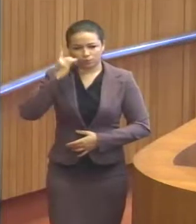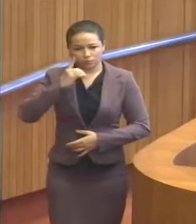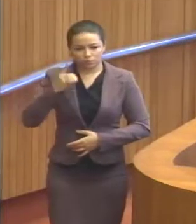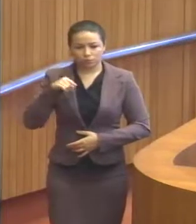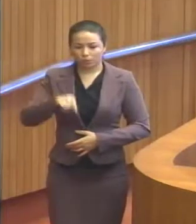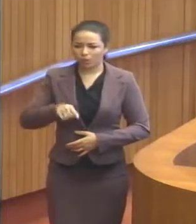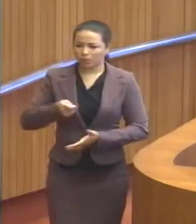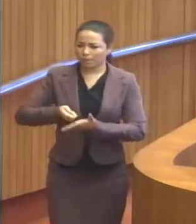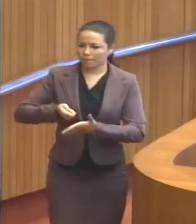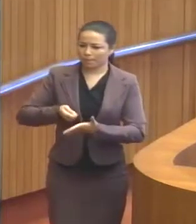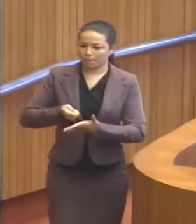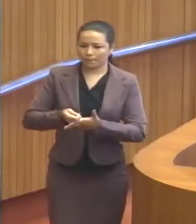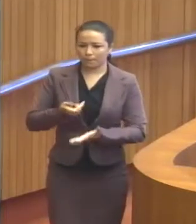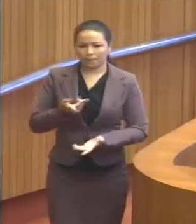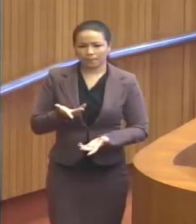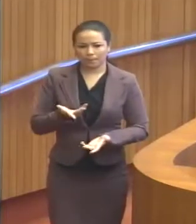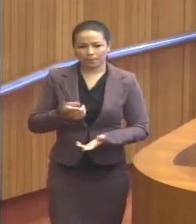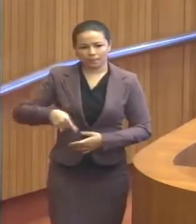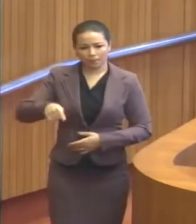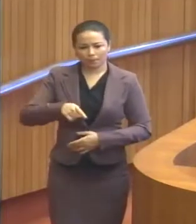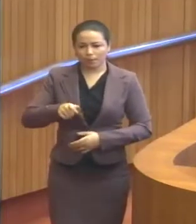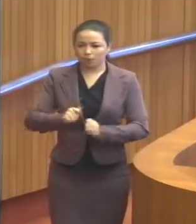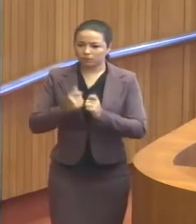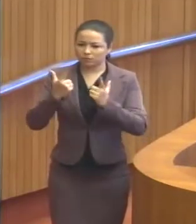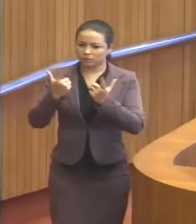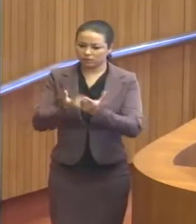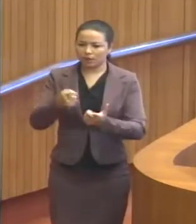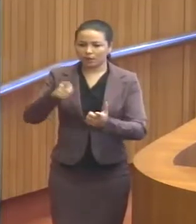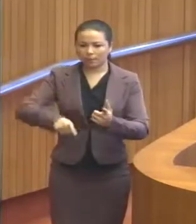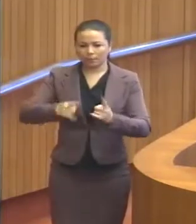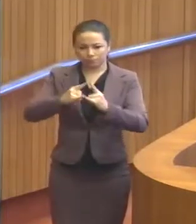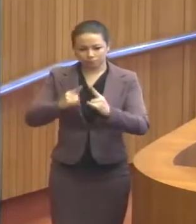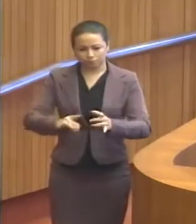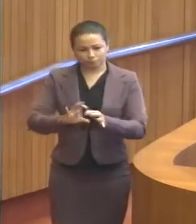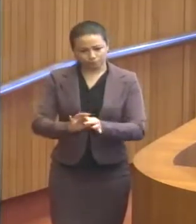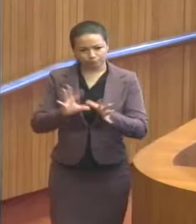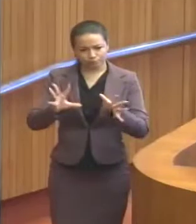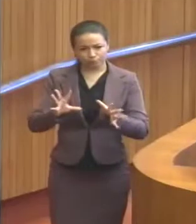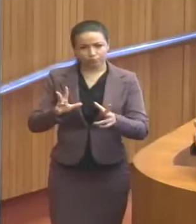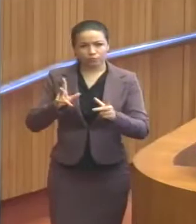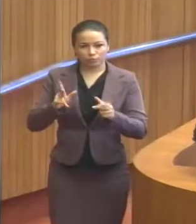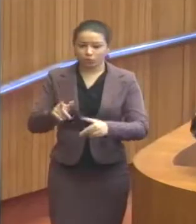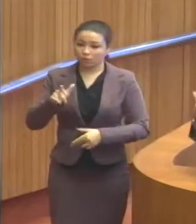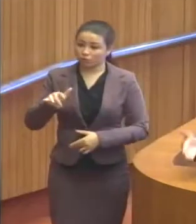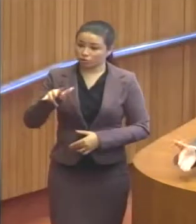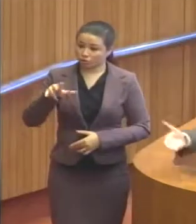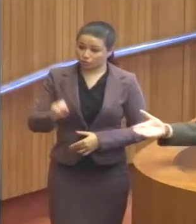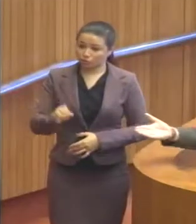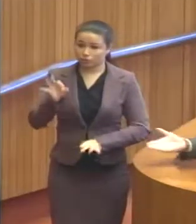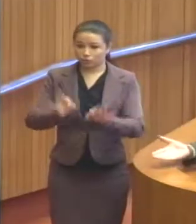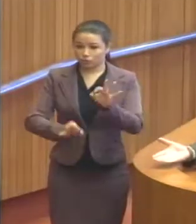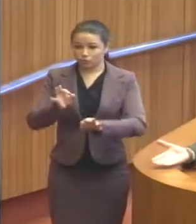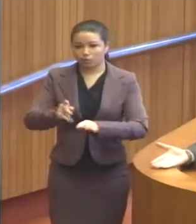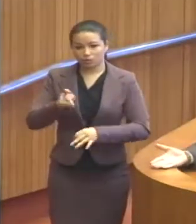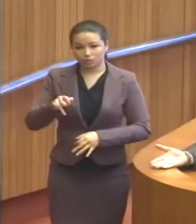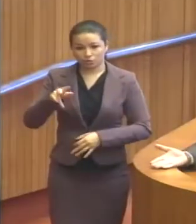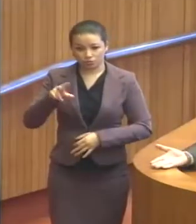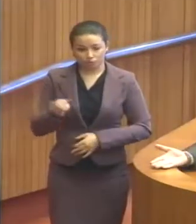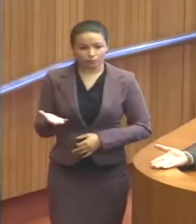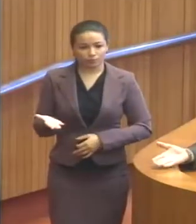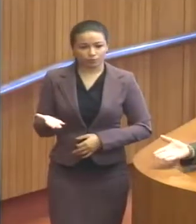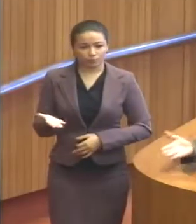do presidente da Assembleia tomar a posição. A Assembleia é um órgão independente, como o Legislativo, o Judiciário e o